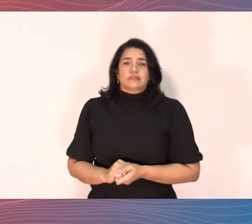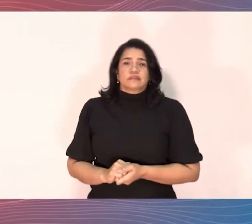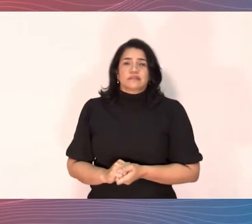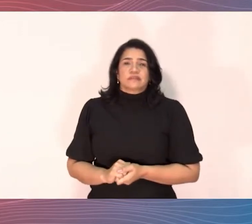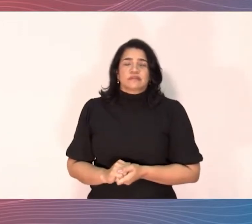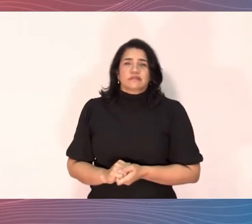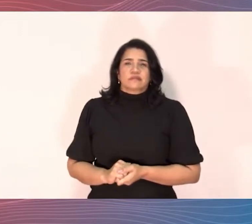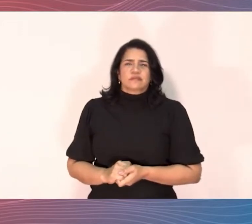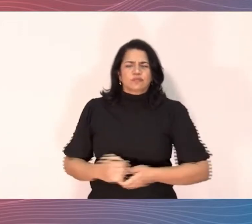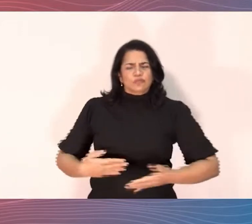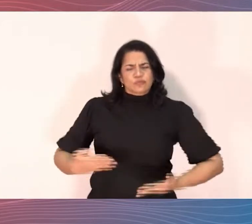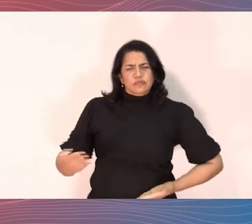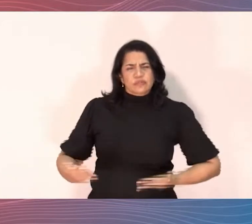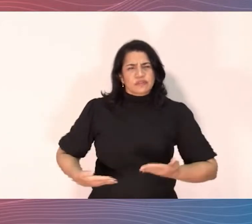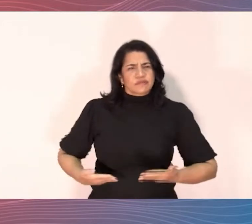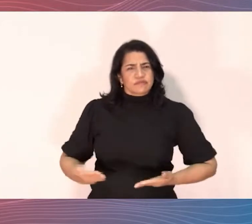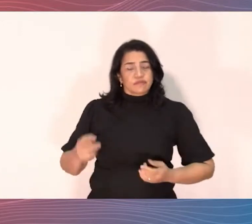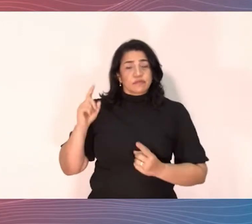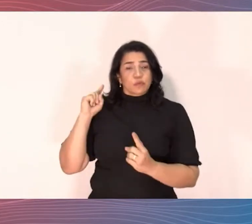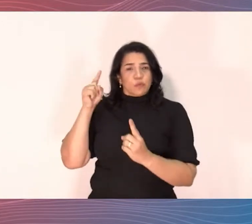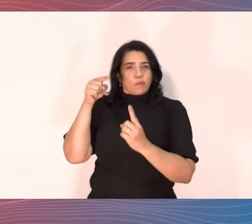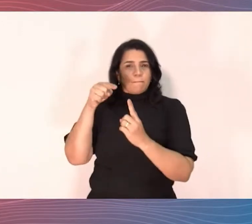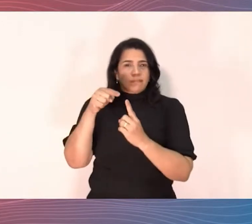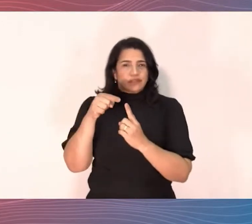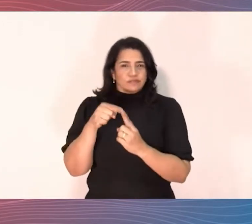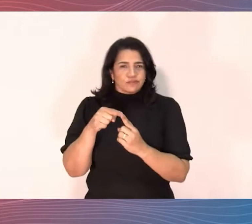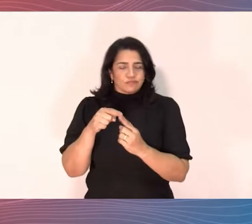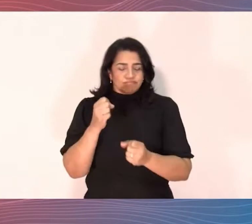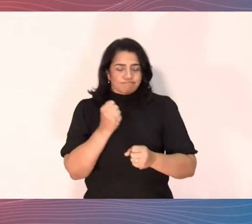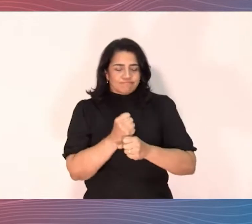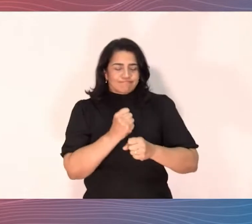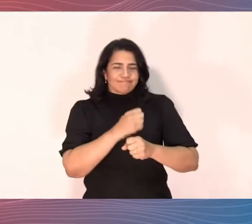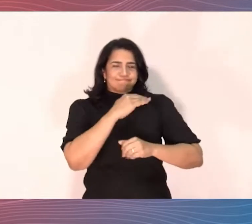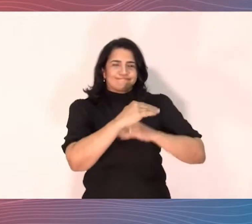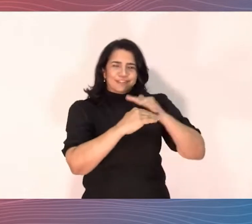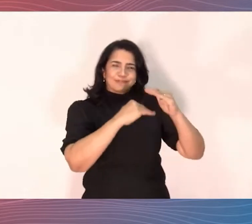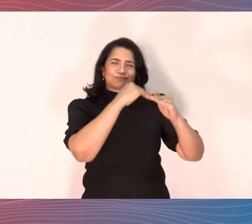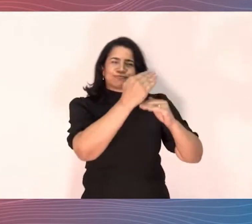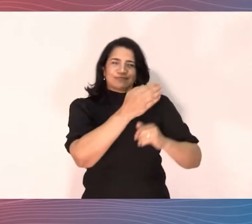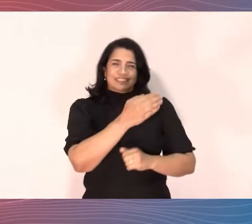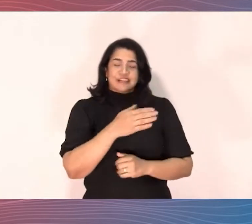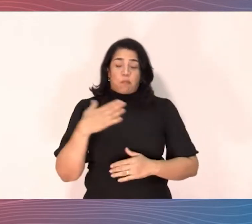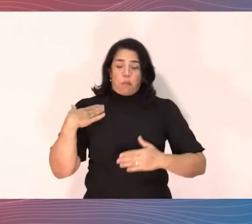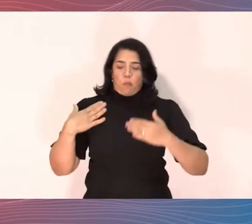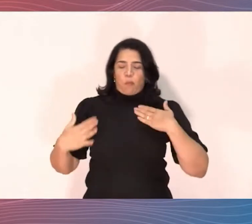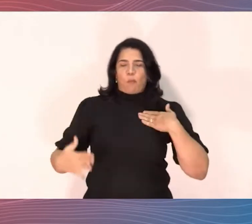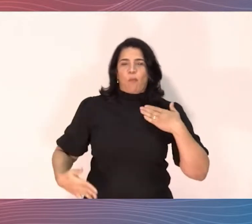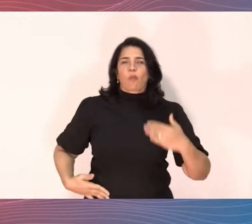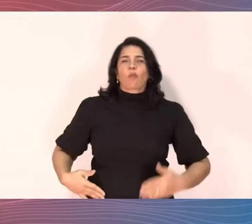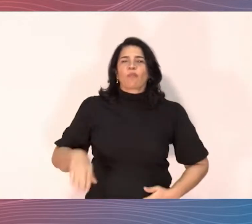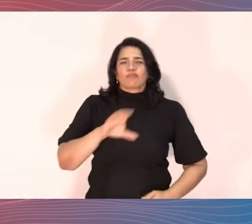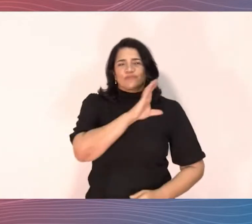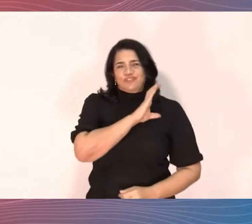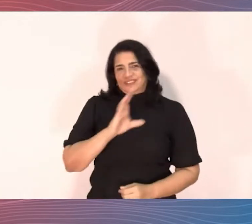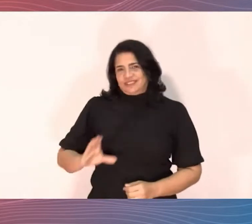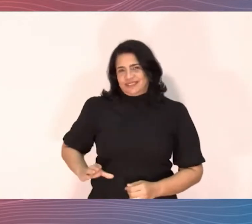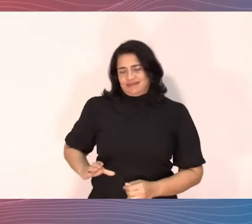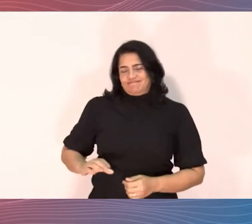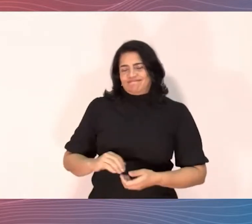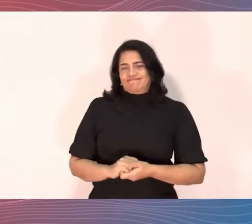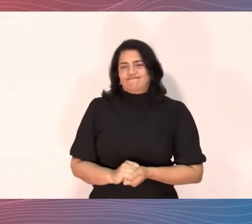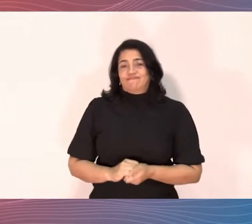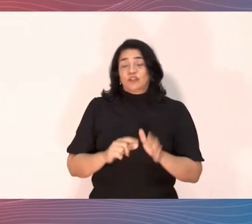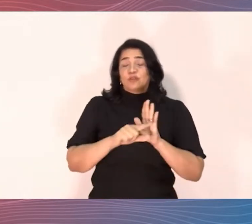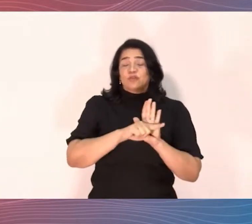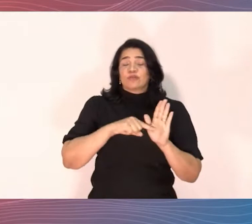que é a nossa missão. Estamos aqui para fazer isso. Mas no versículo 16,